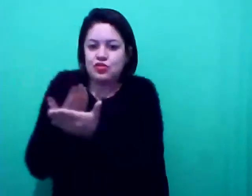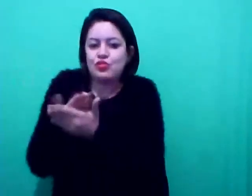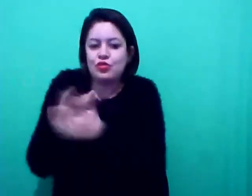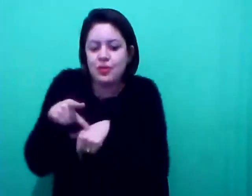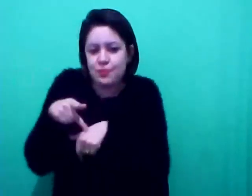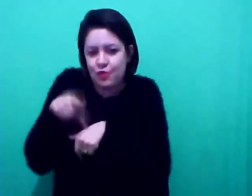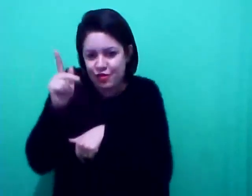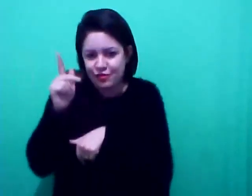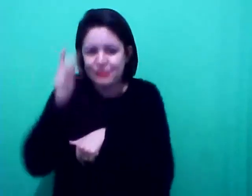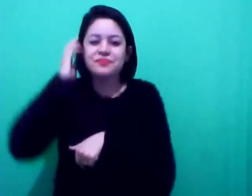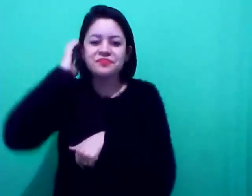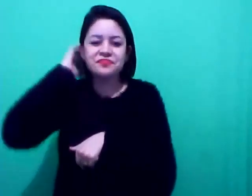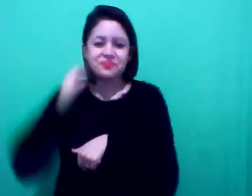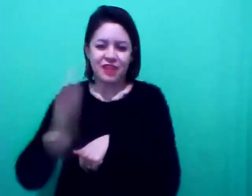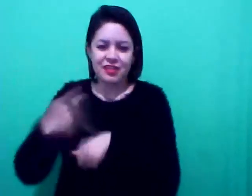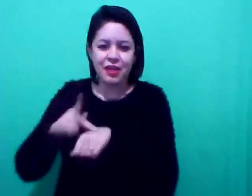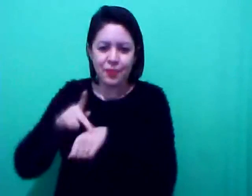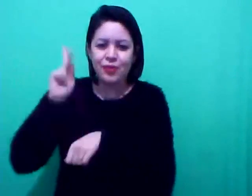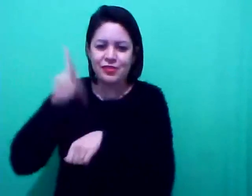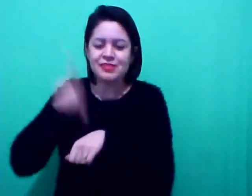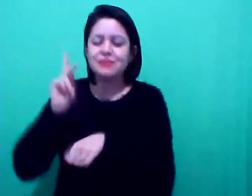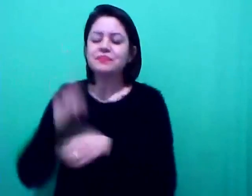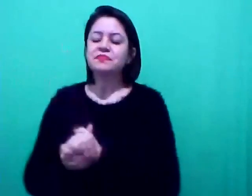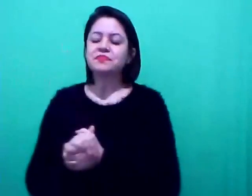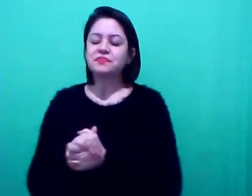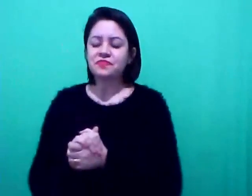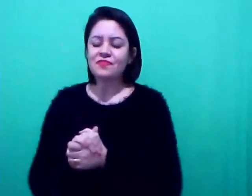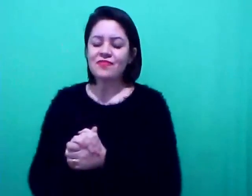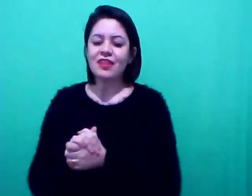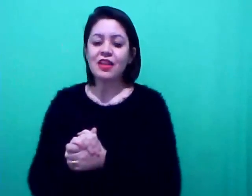público maior, né, as pessoas que estudam após.